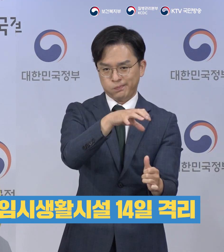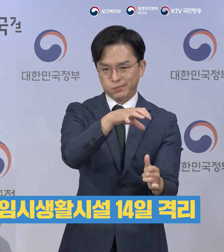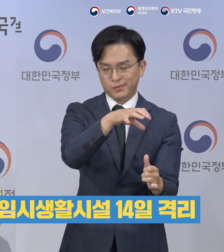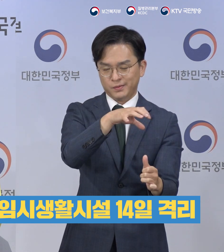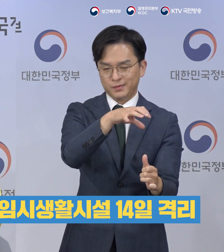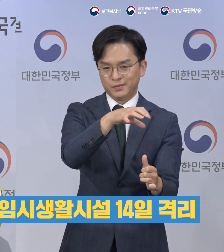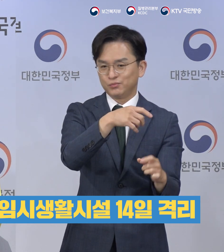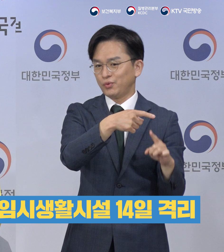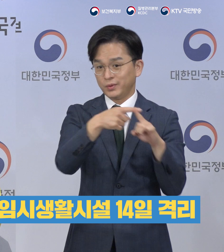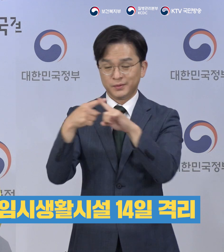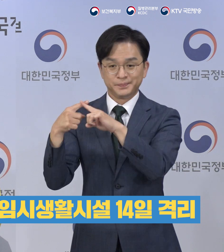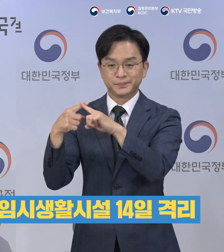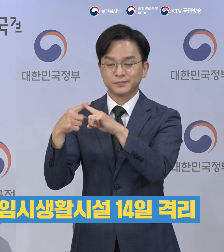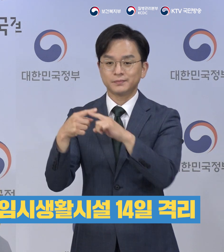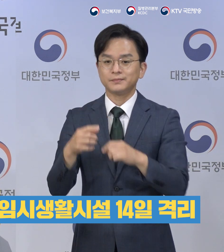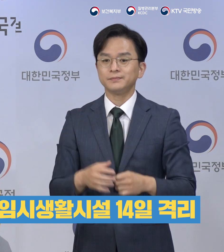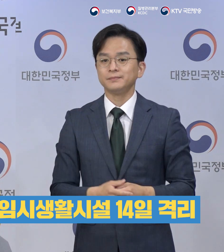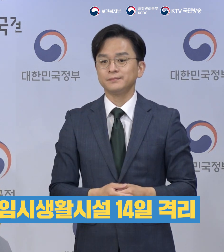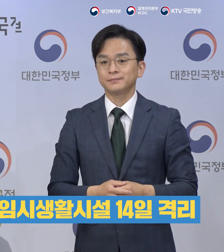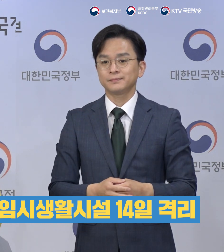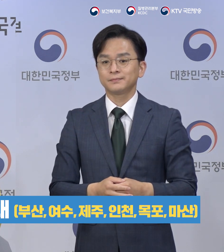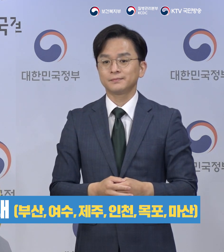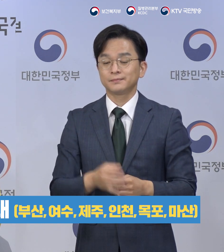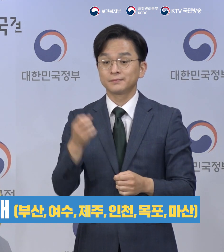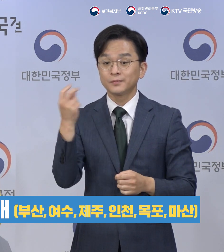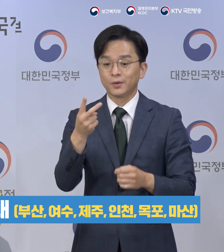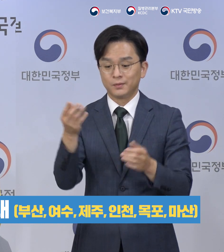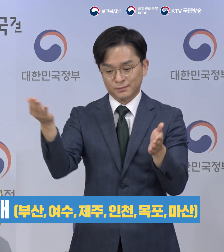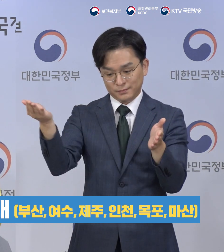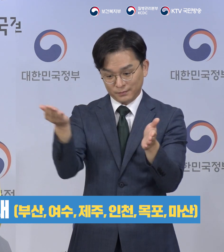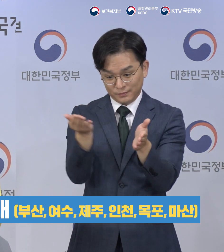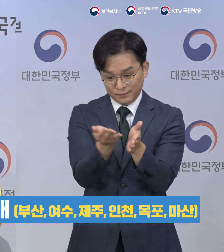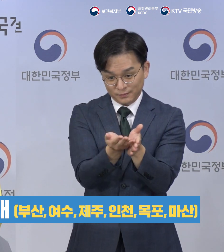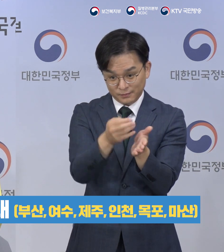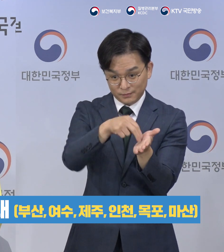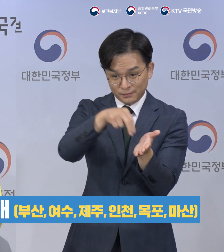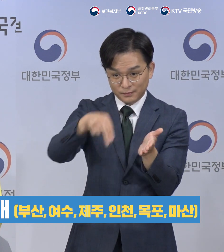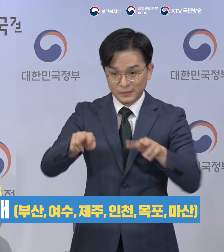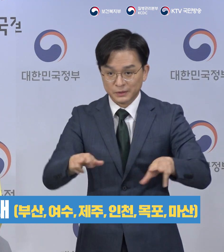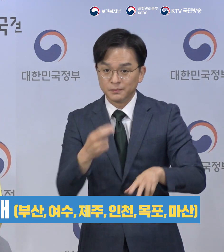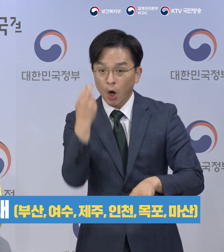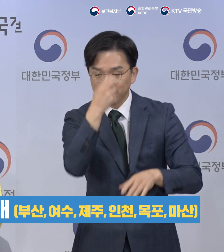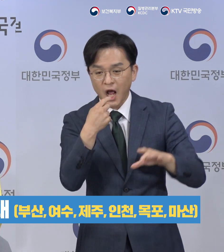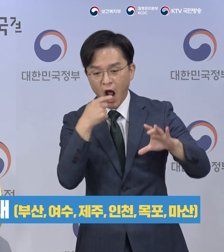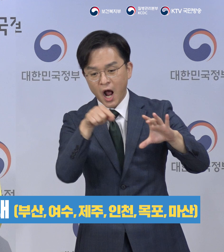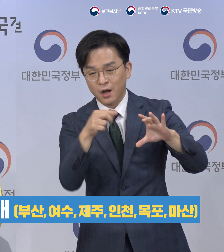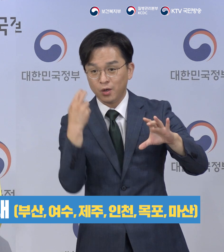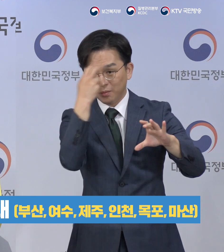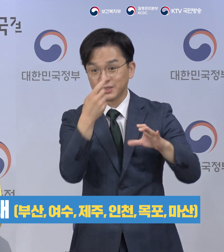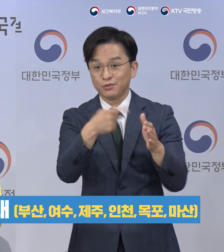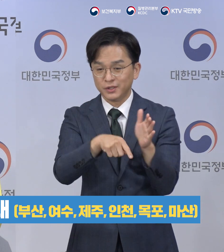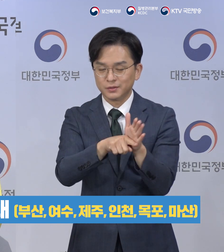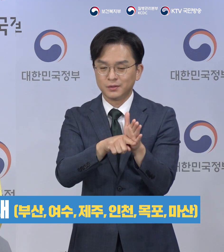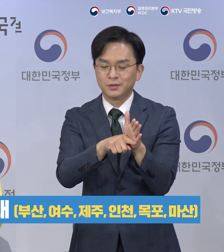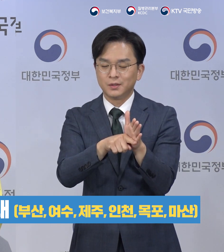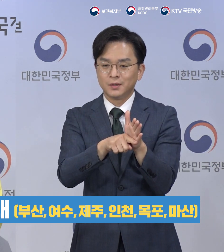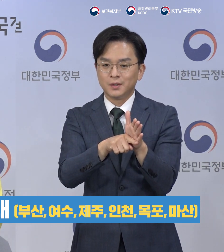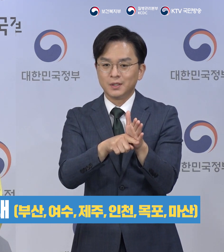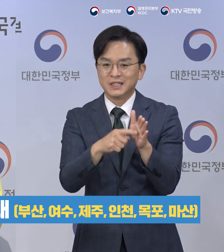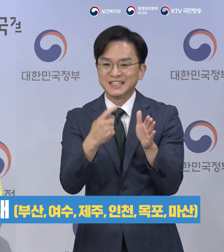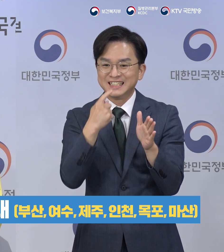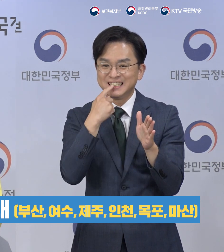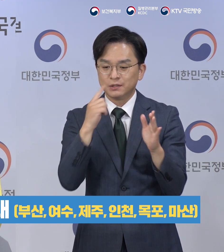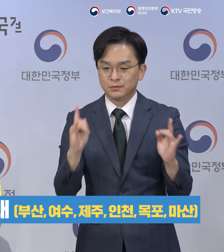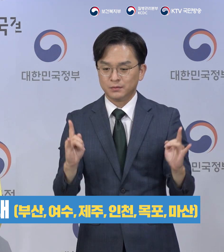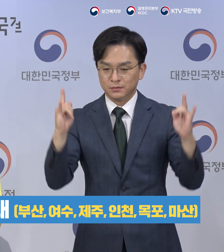14일 동안 격리생활을 해야 합니다. 또한 항만에서의 신속한 진단검사를 위해